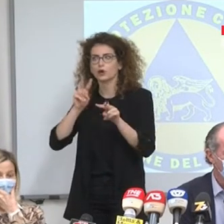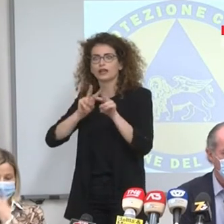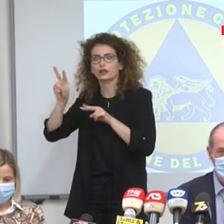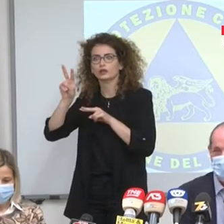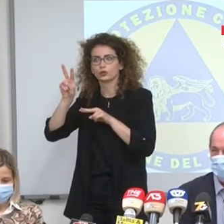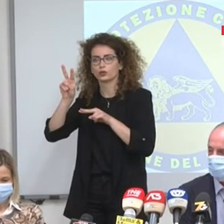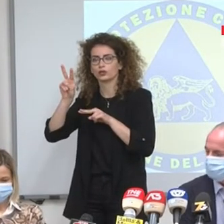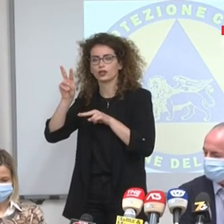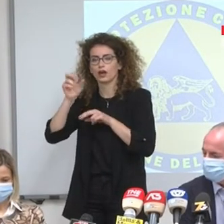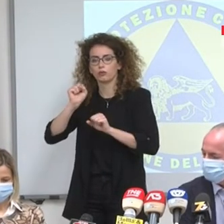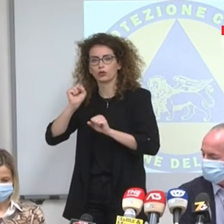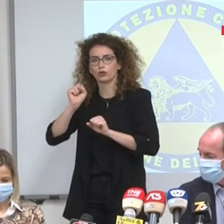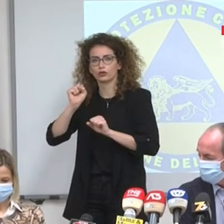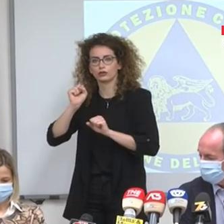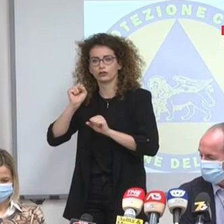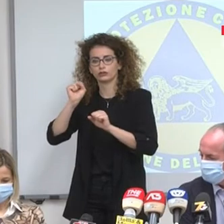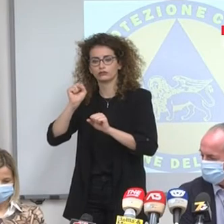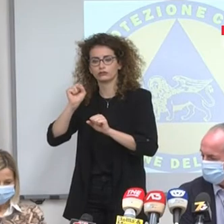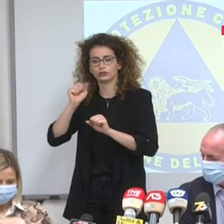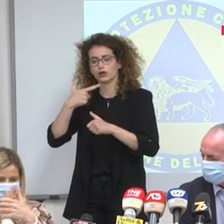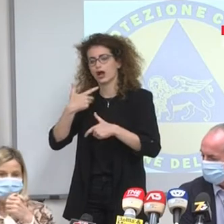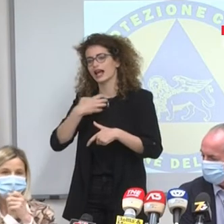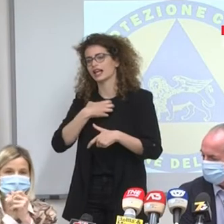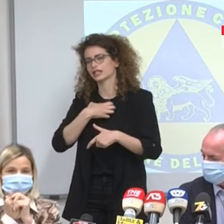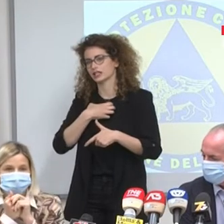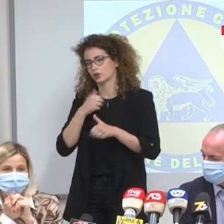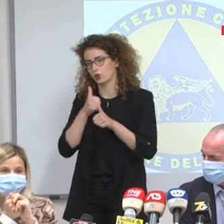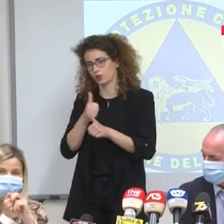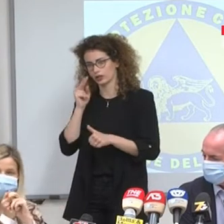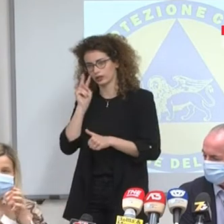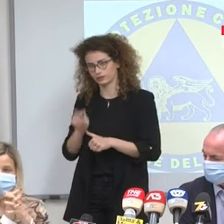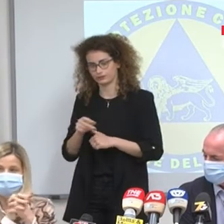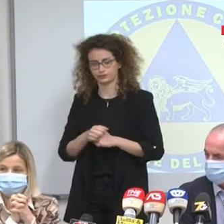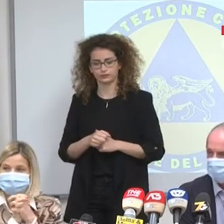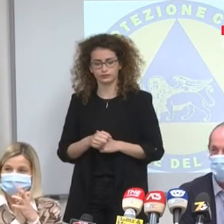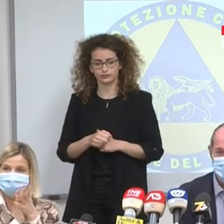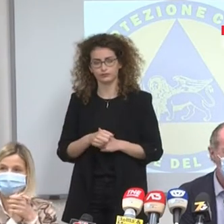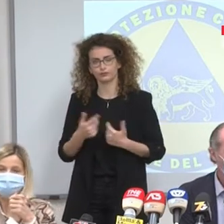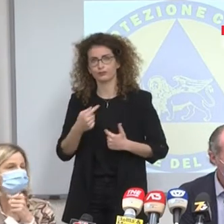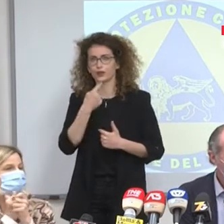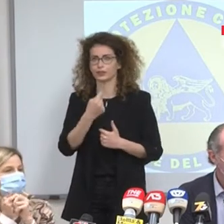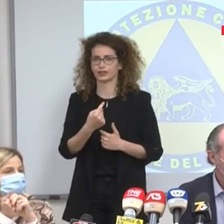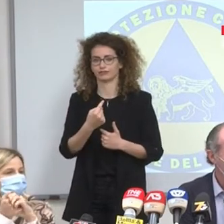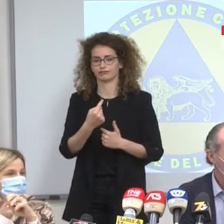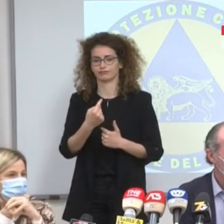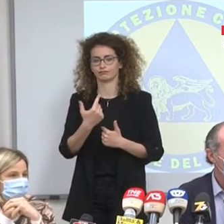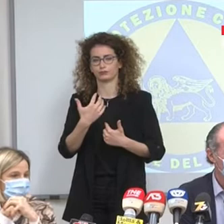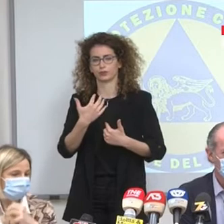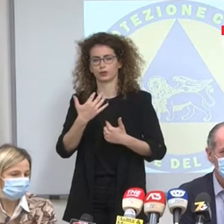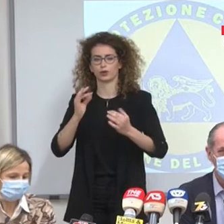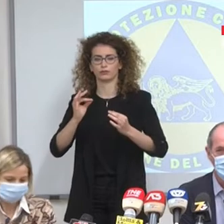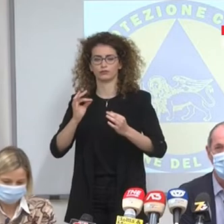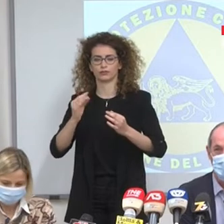avere, diciamo, e la sta seguendo l'assessore, diciamo, una definizione migliore rispetto a